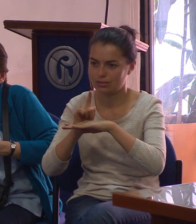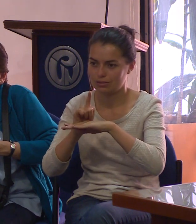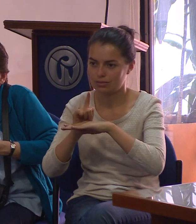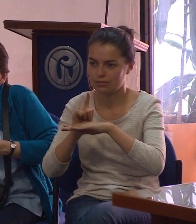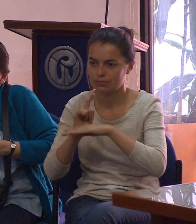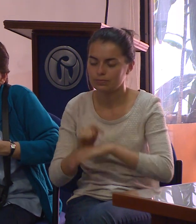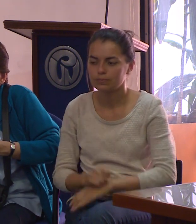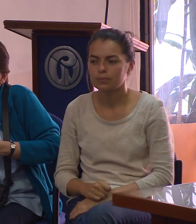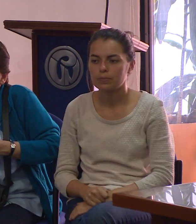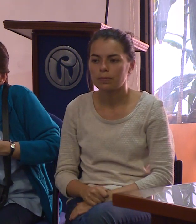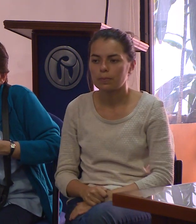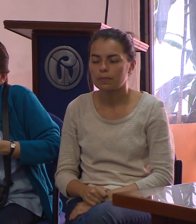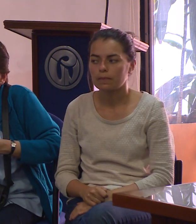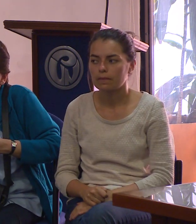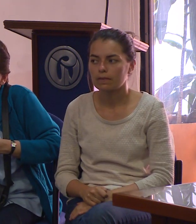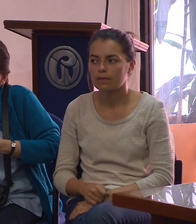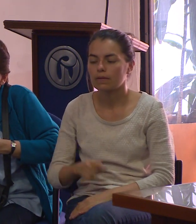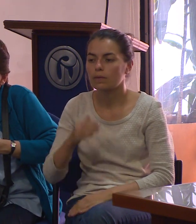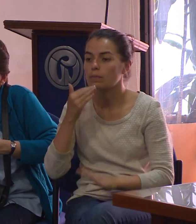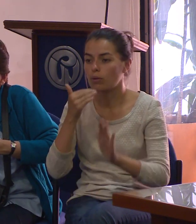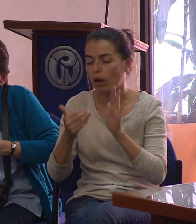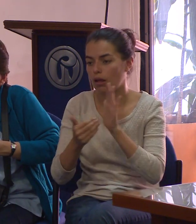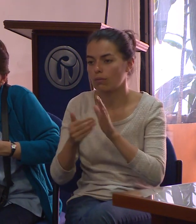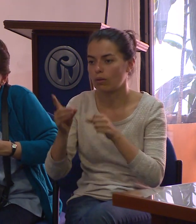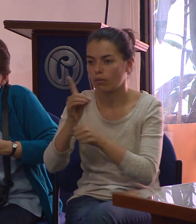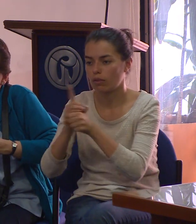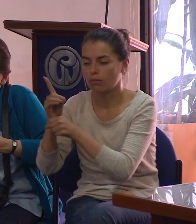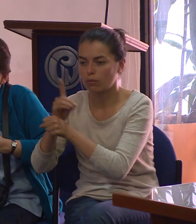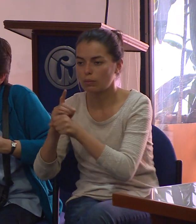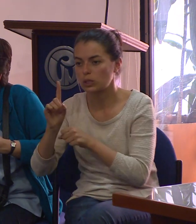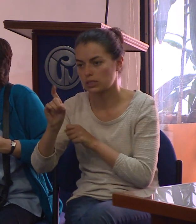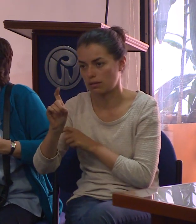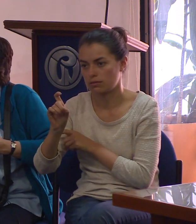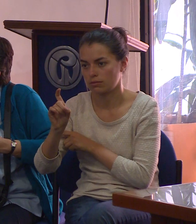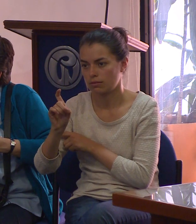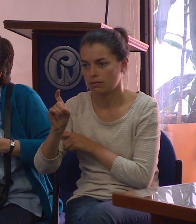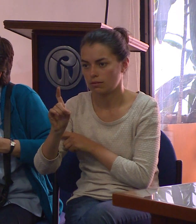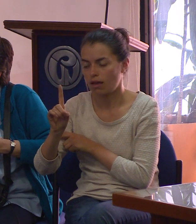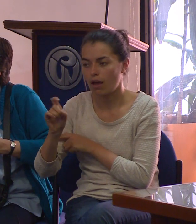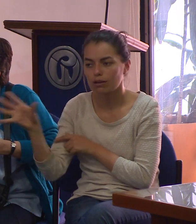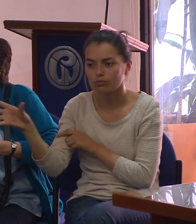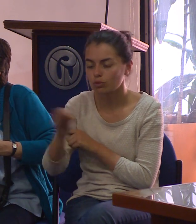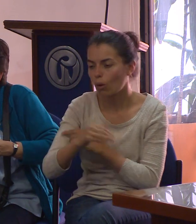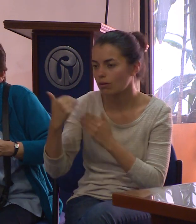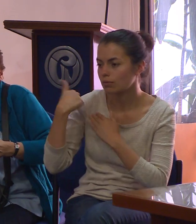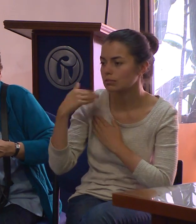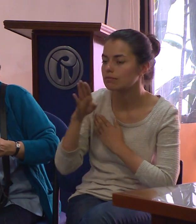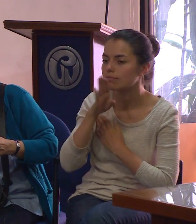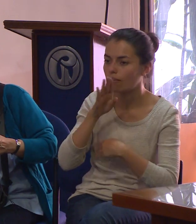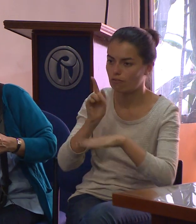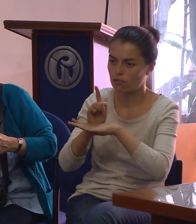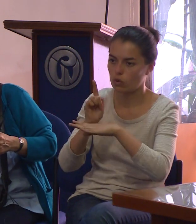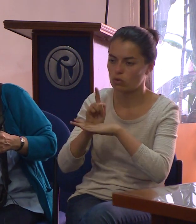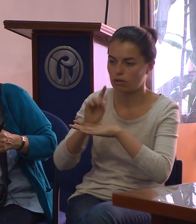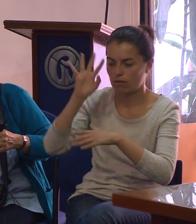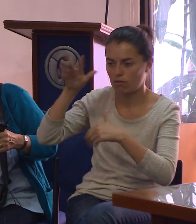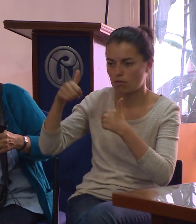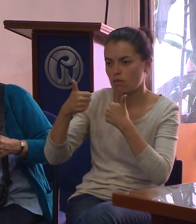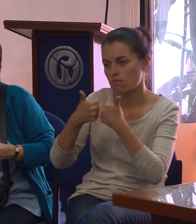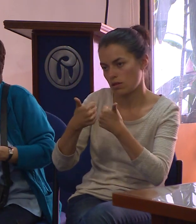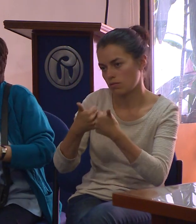amplios los 6 programas de la facultad, ¿sí? Va como en esa dirección.